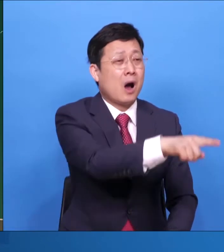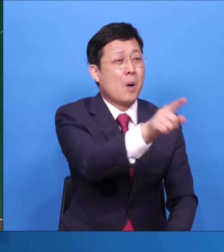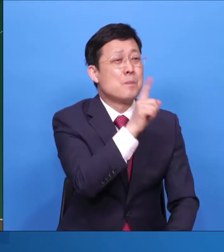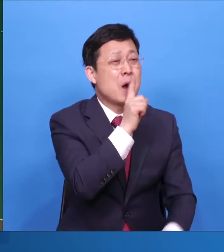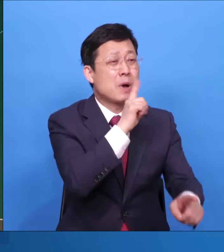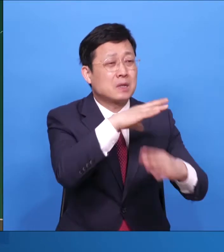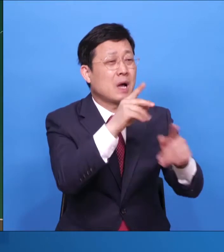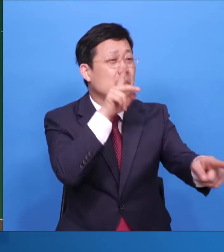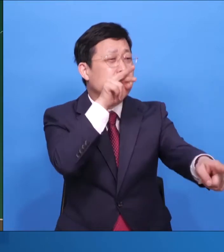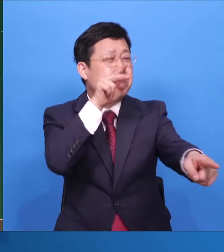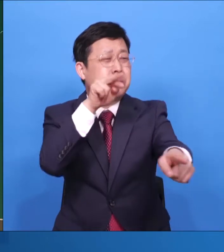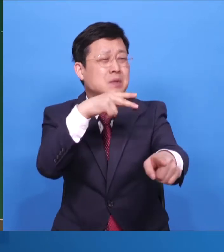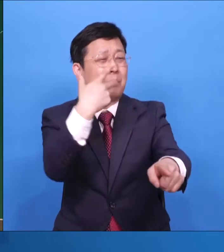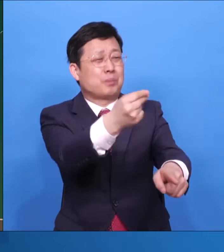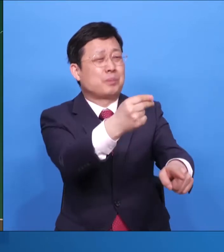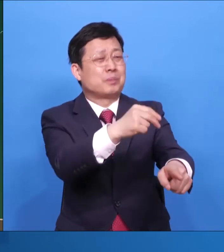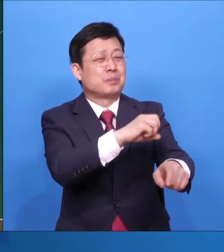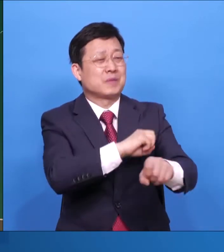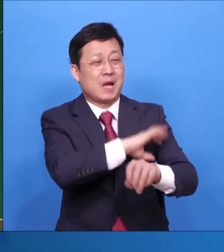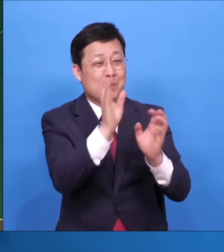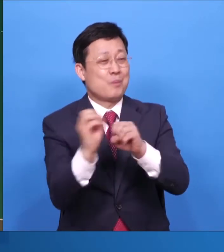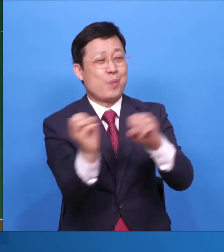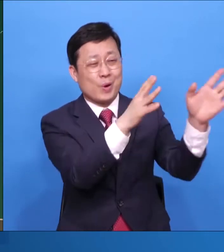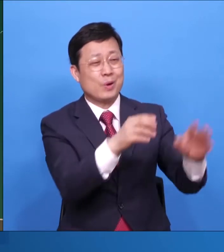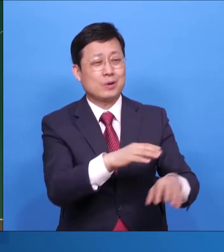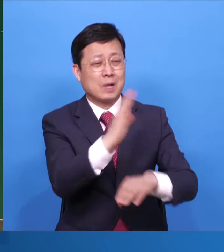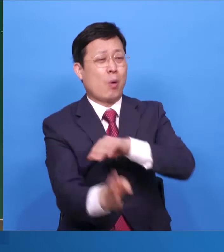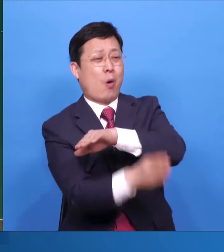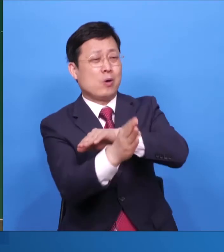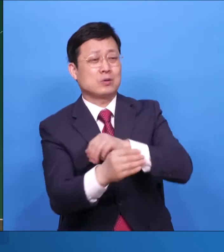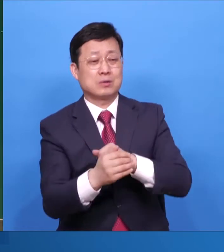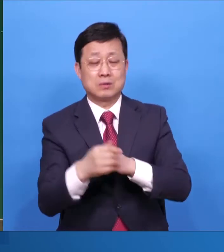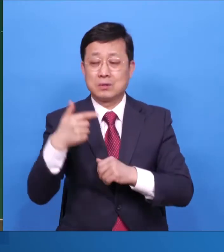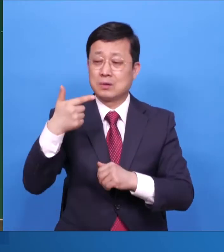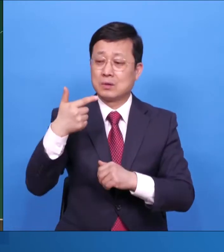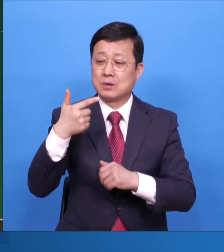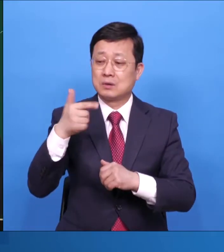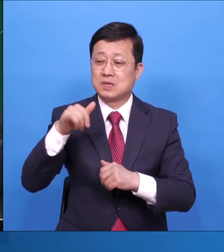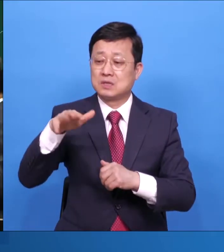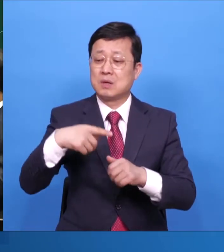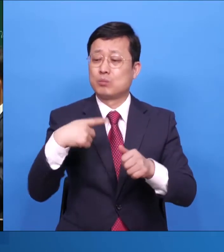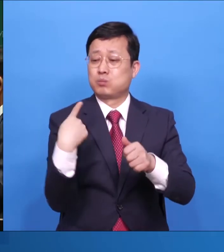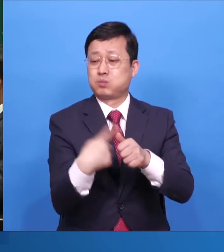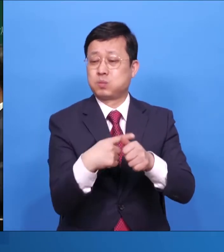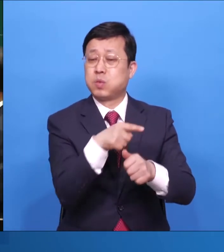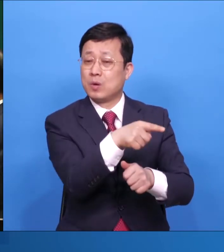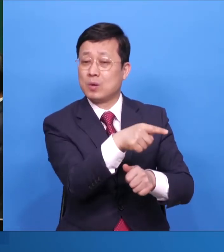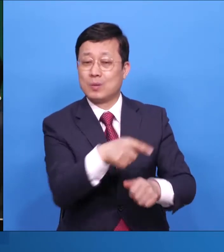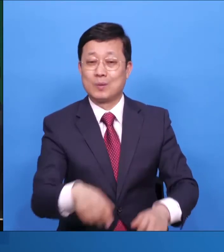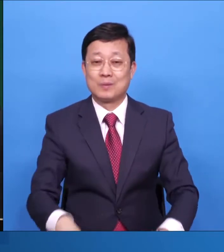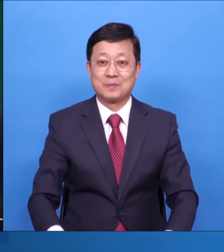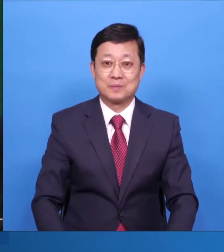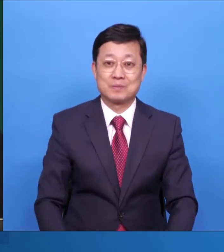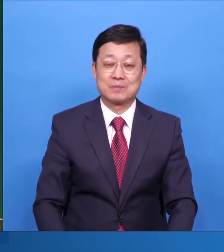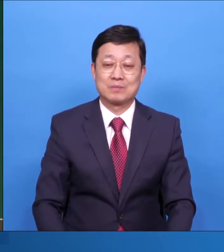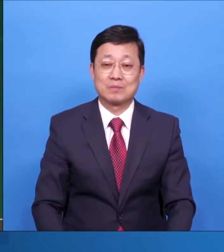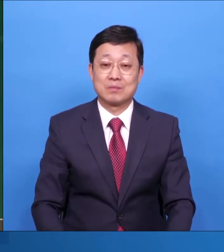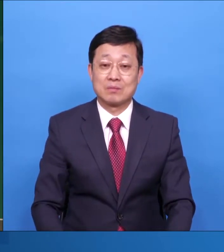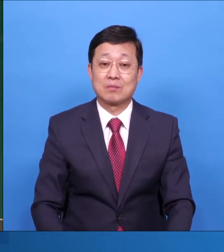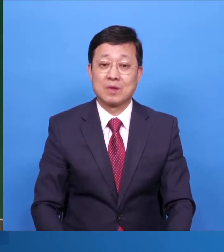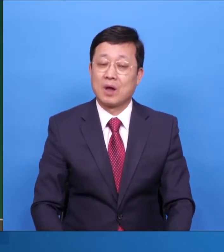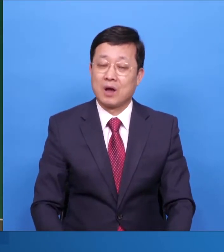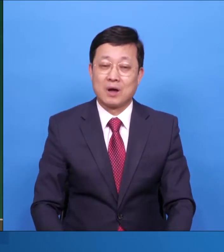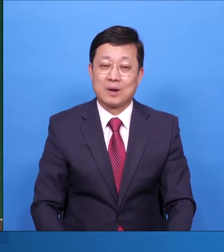사상철학 그거 다 개똥이야, 치워 없어. Lo que están diciendo ustedes ahora es caca de animales. Limpien todo eso. 뭐 그런 말도